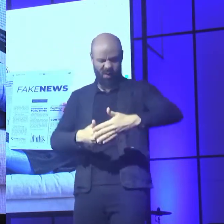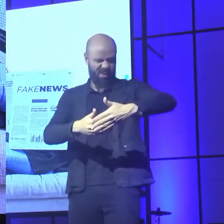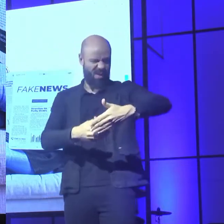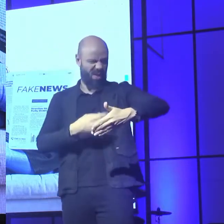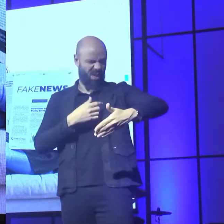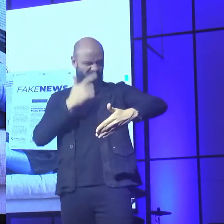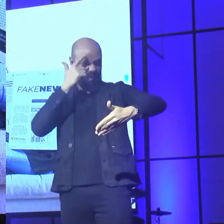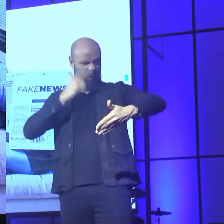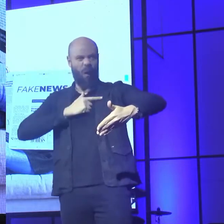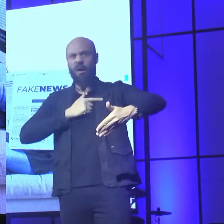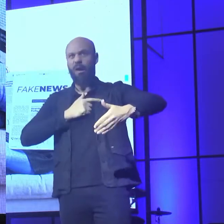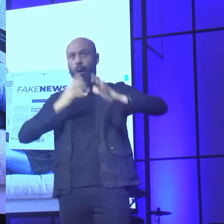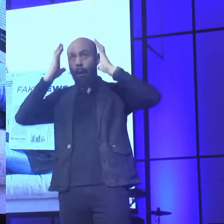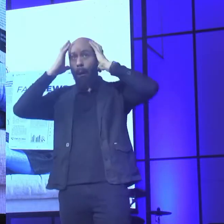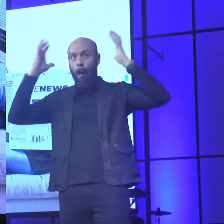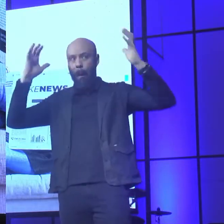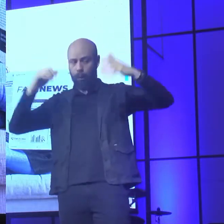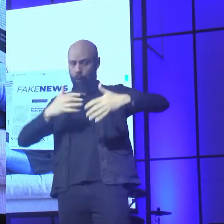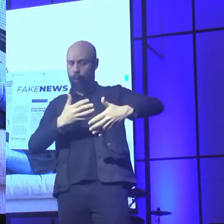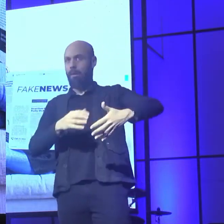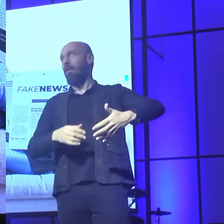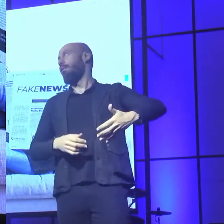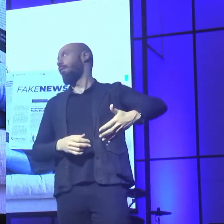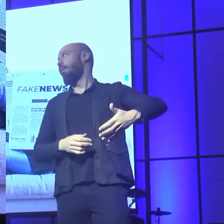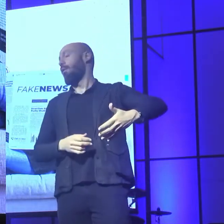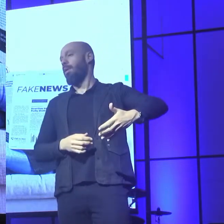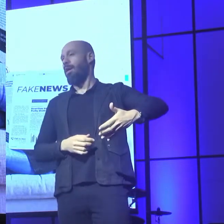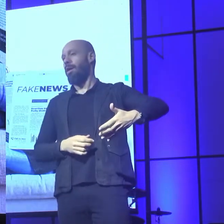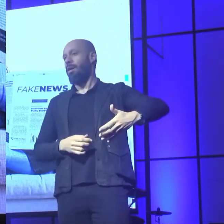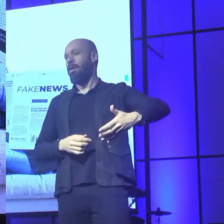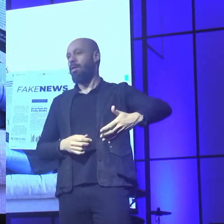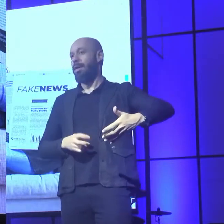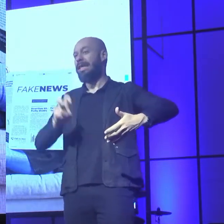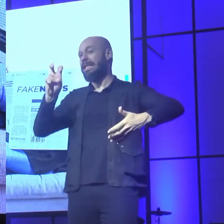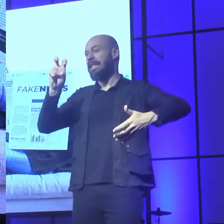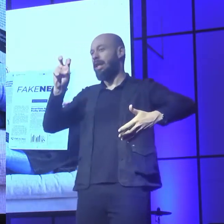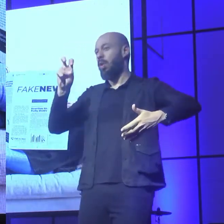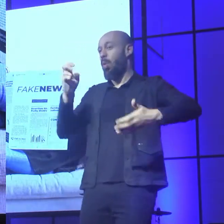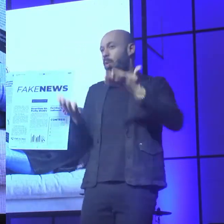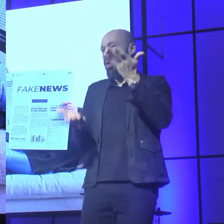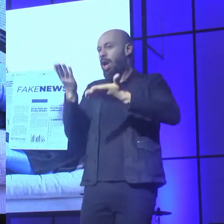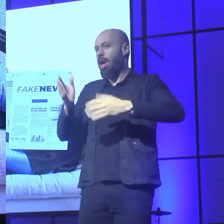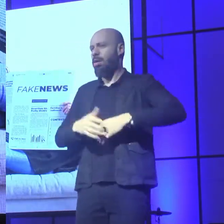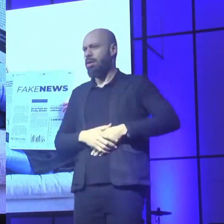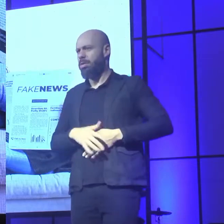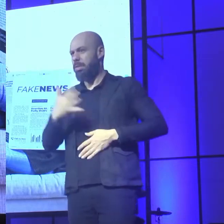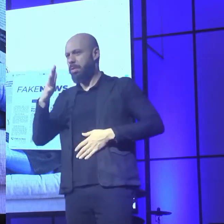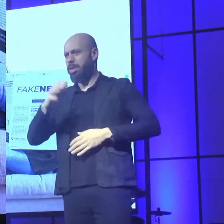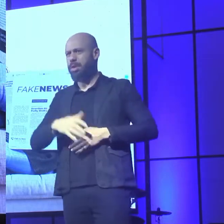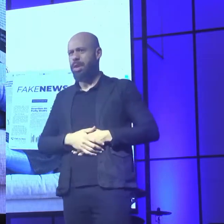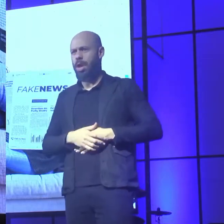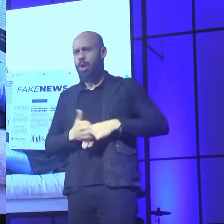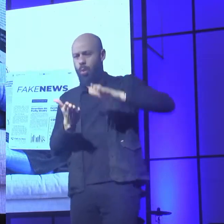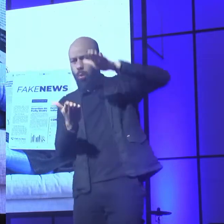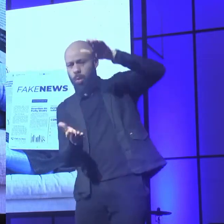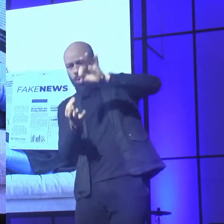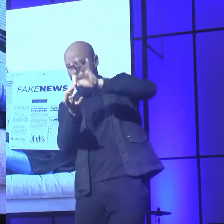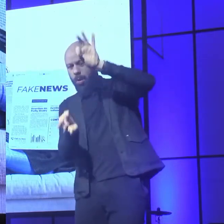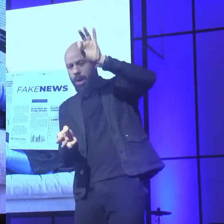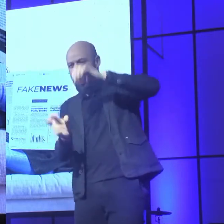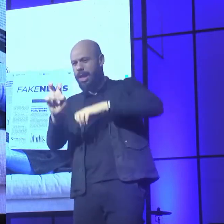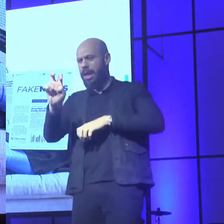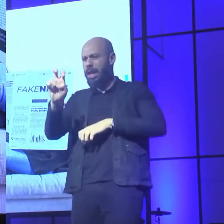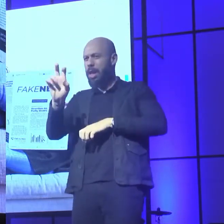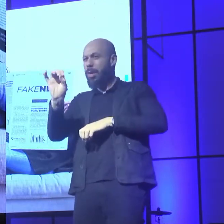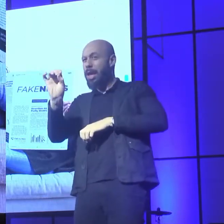com cabeção grande, nasceu com quase 5 quilos, 50 e poucos centímetros. Eu disse, Deus, que ele não